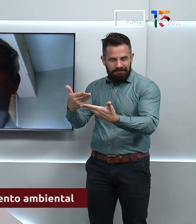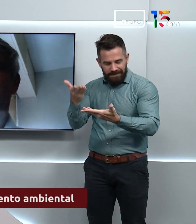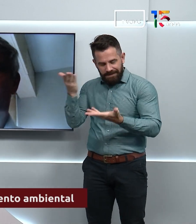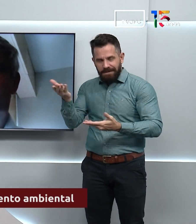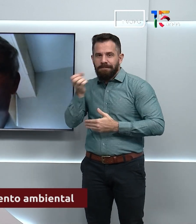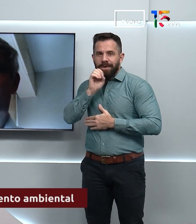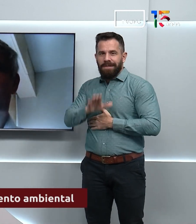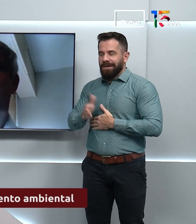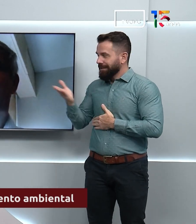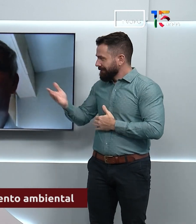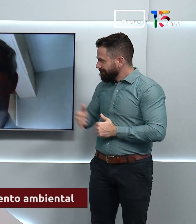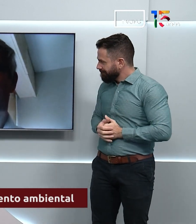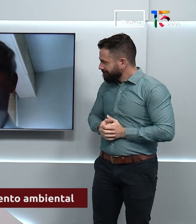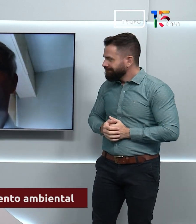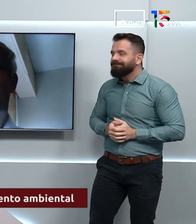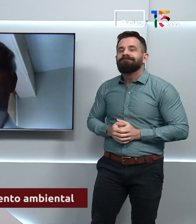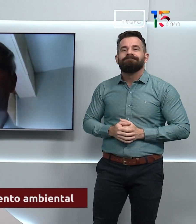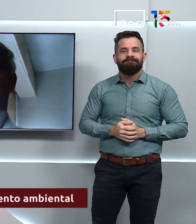boa tarde.